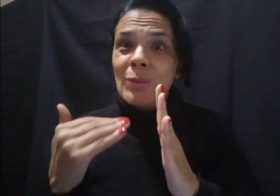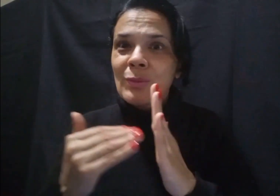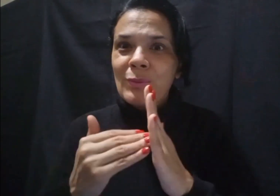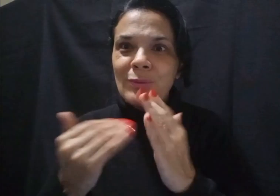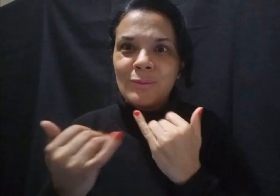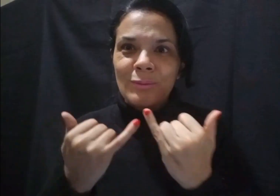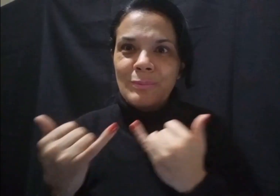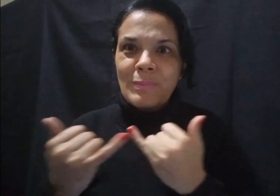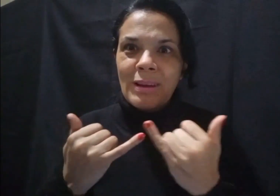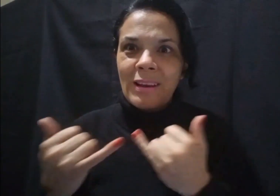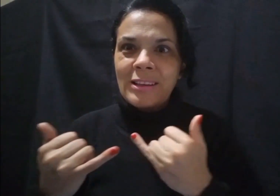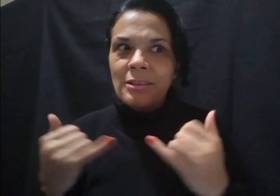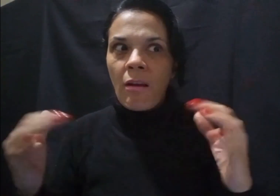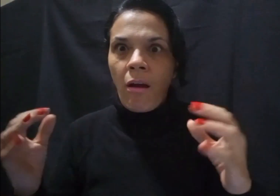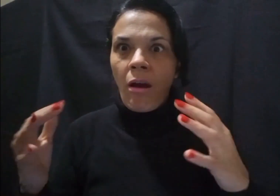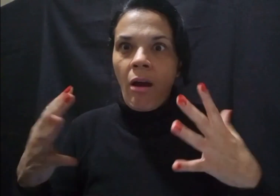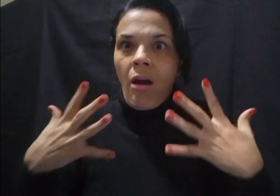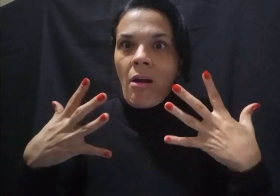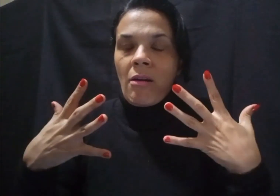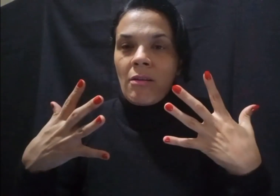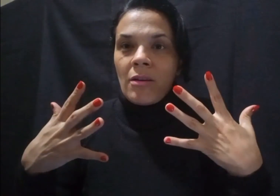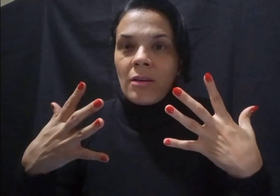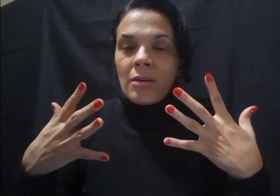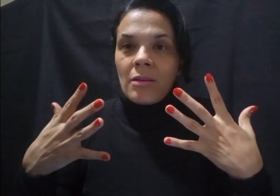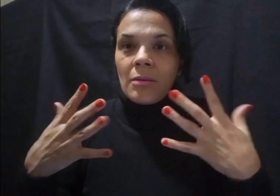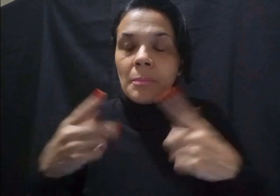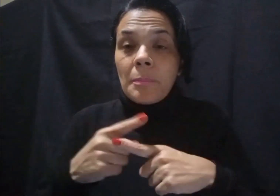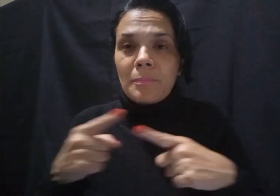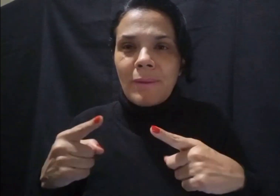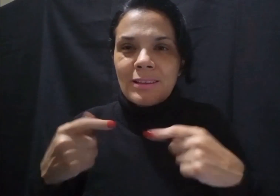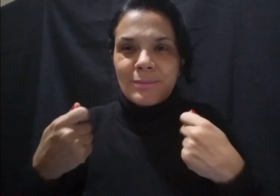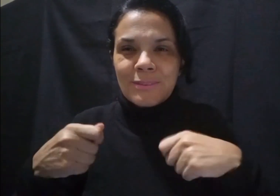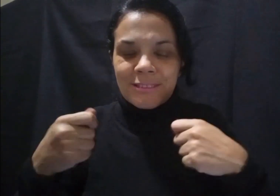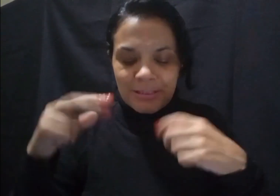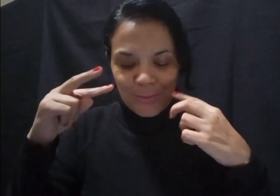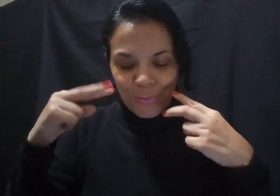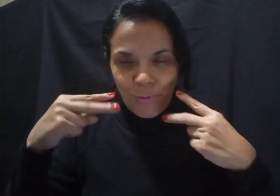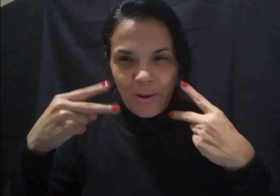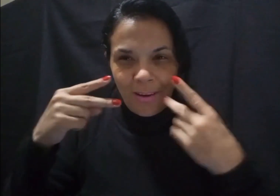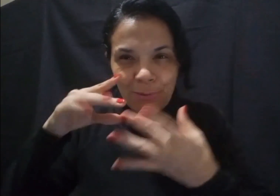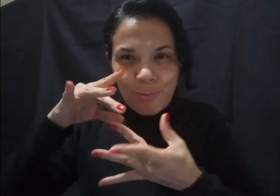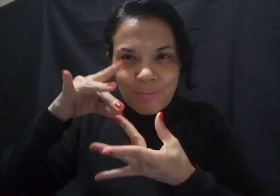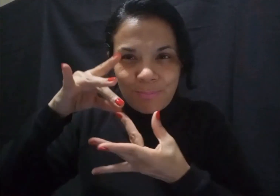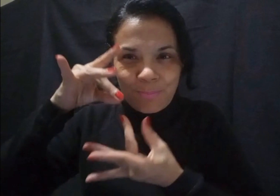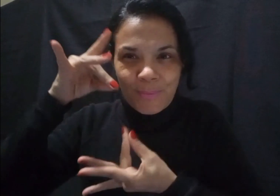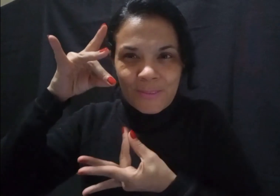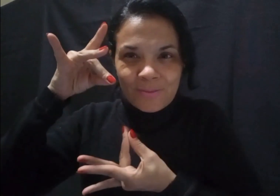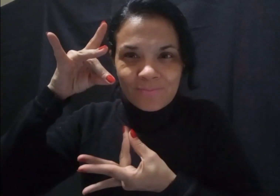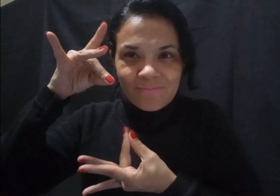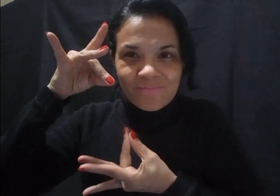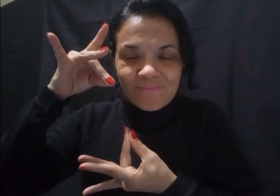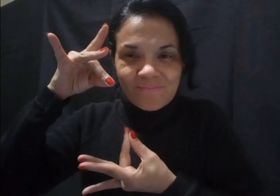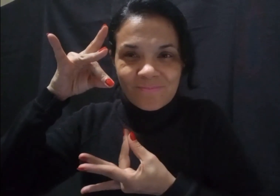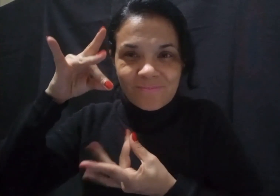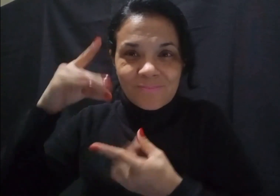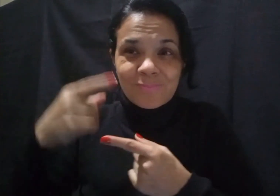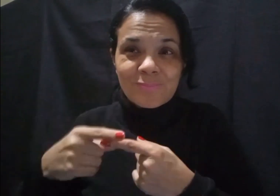ameaçador. Mas quando despertamos para a nossa natureza espiritual, percebemos que nada